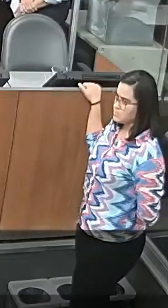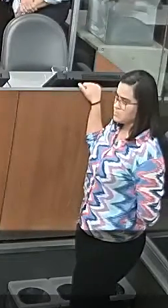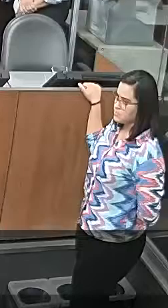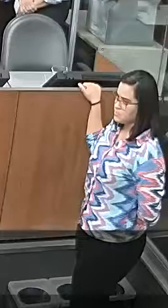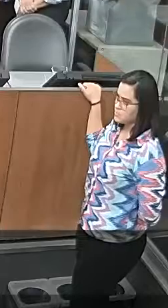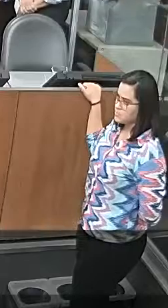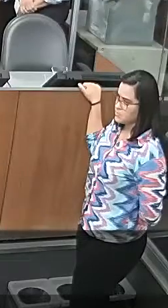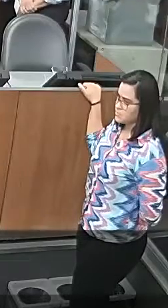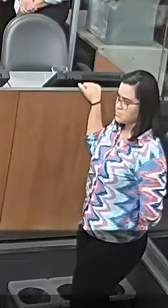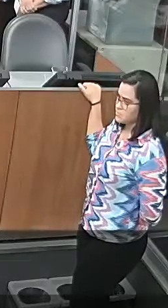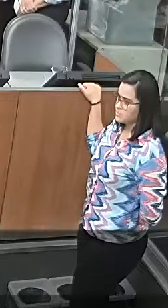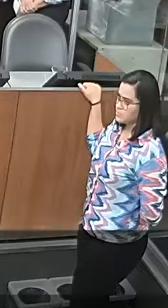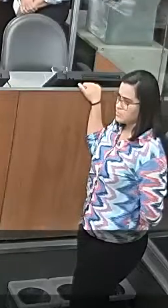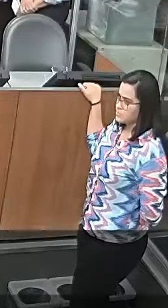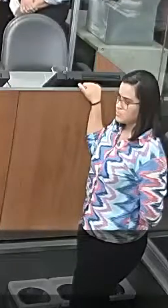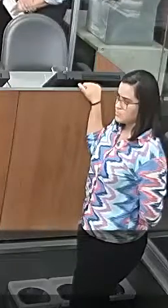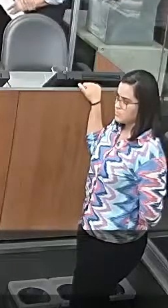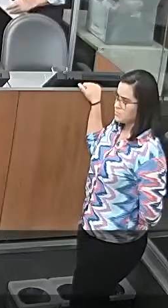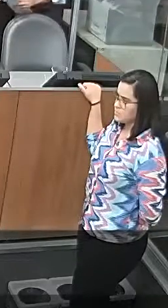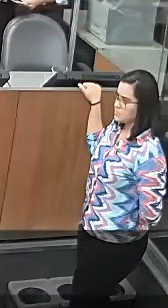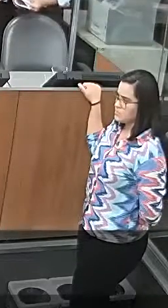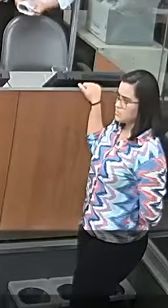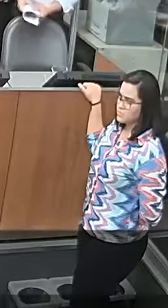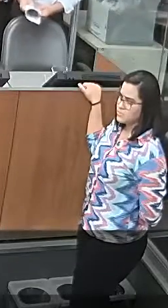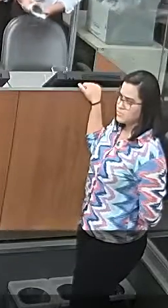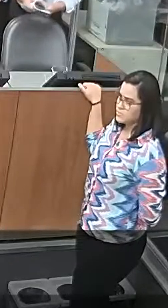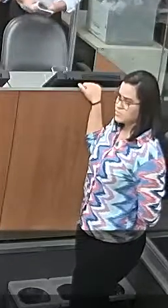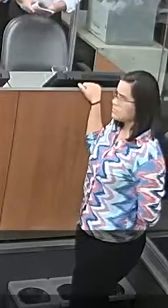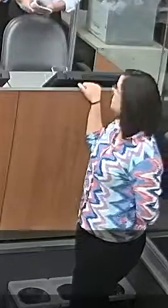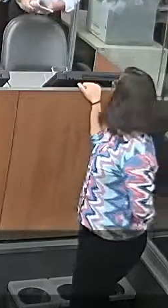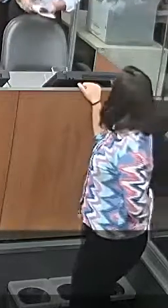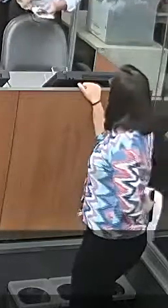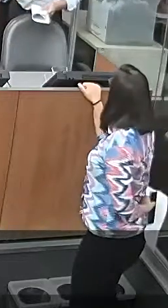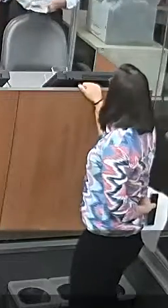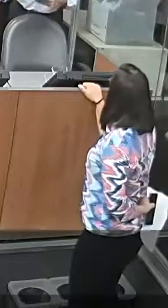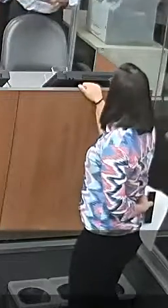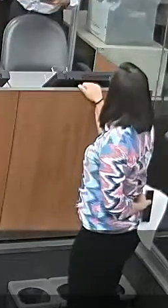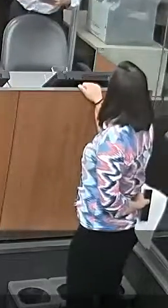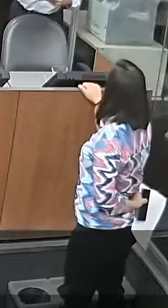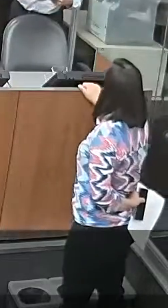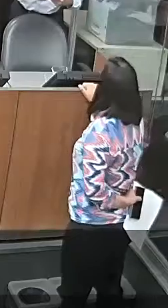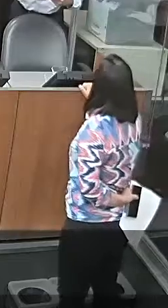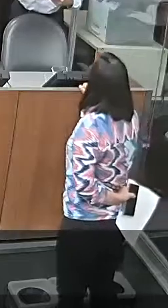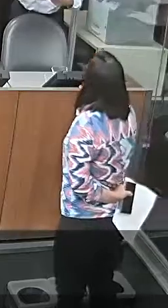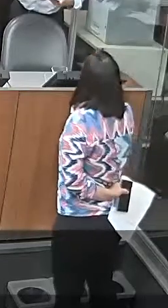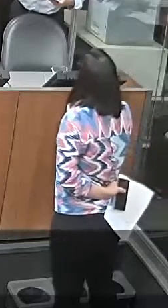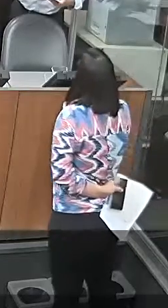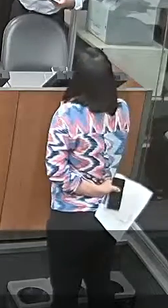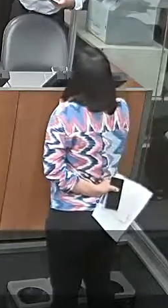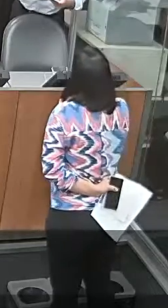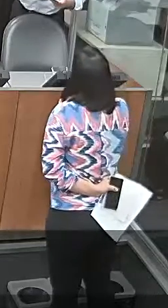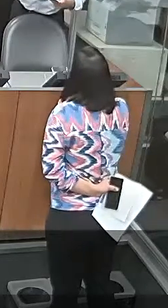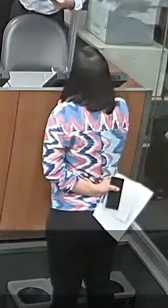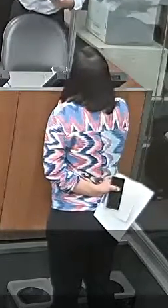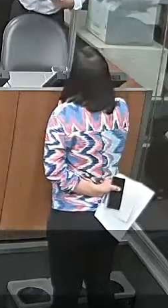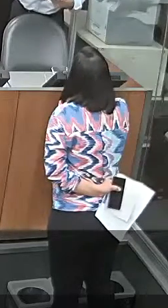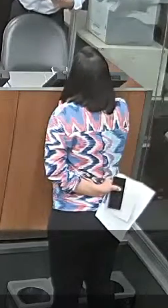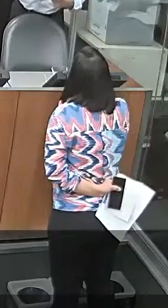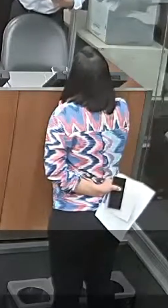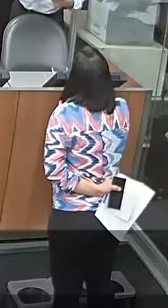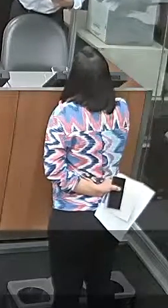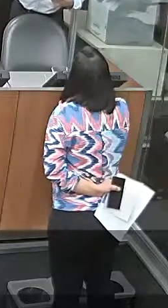Metroviários e Conexões Minas Gerais, à Associação dos Usuários de Transporte Coletivo da Grande Belo Horizonte, as notas taquigráficas da 5ª